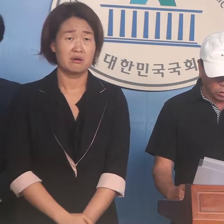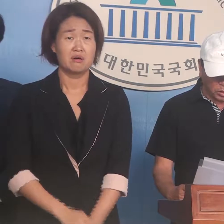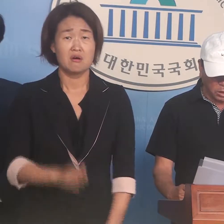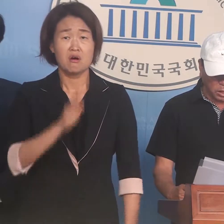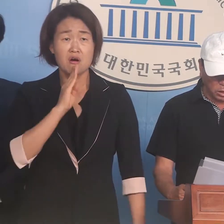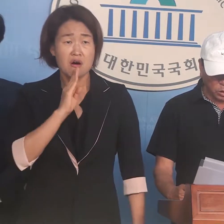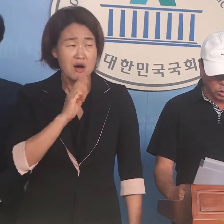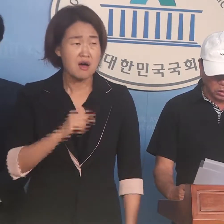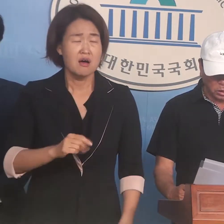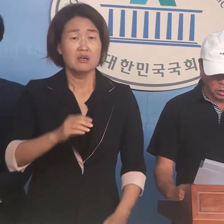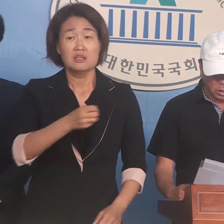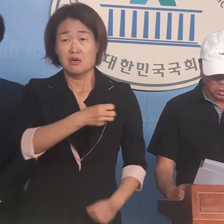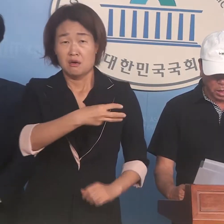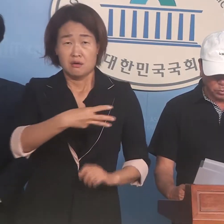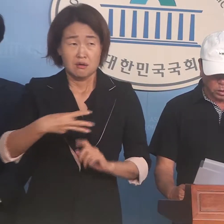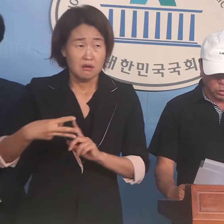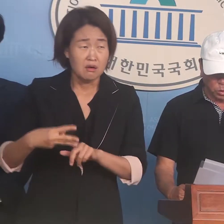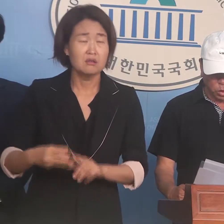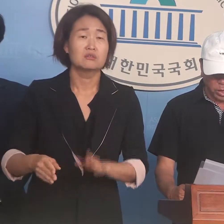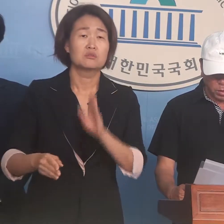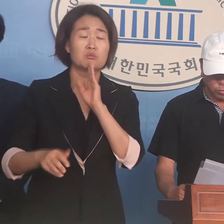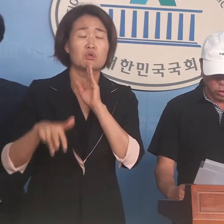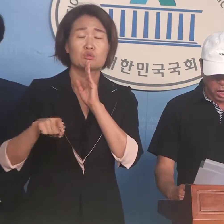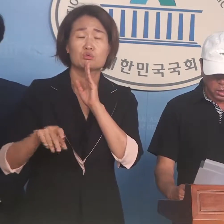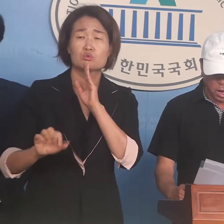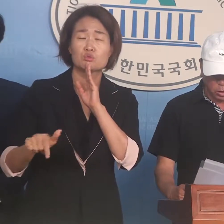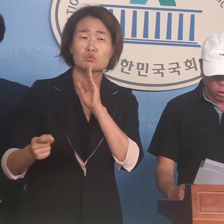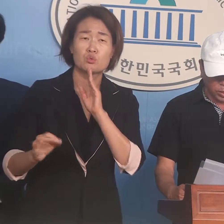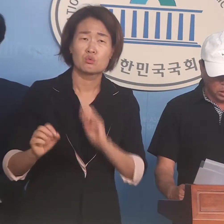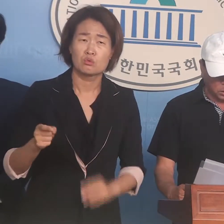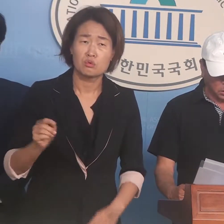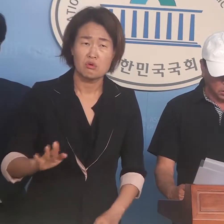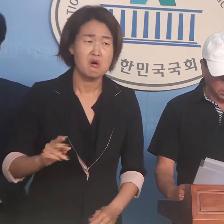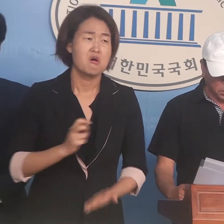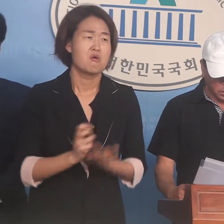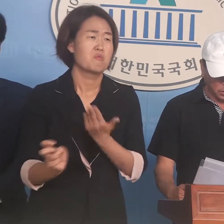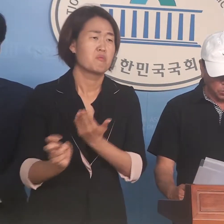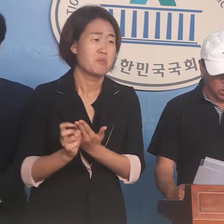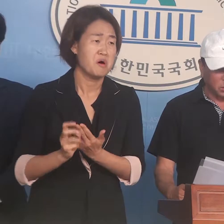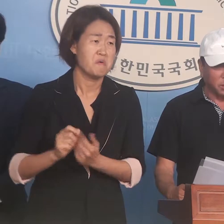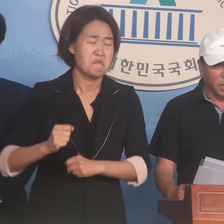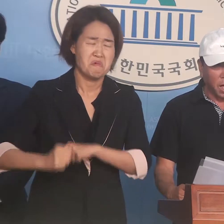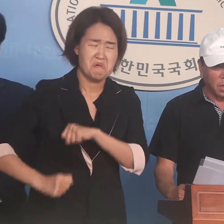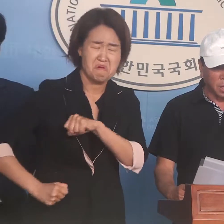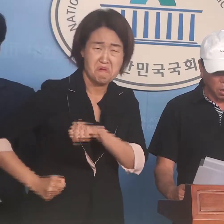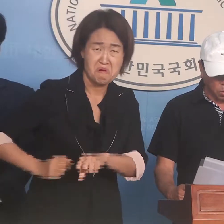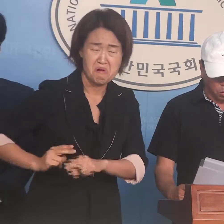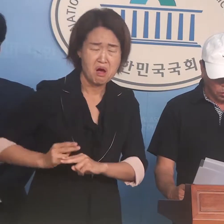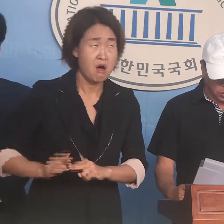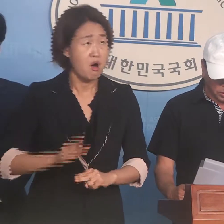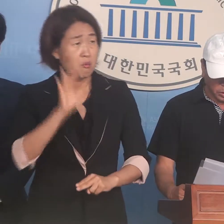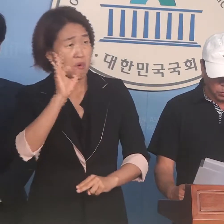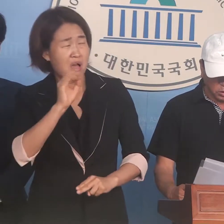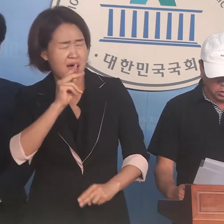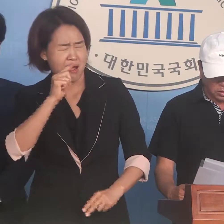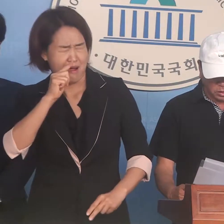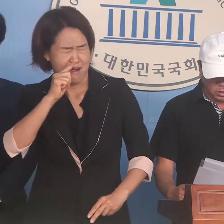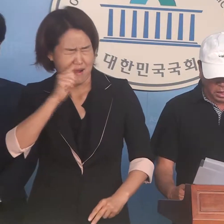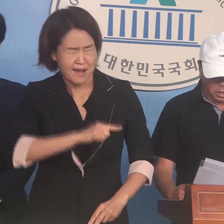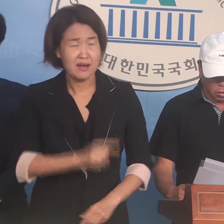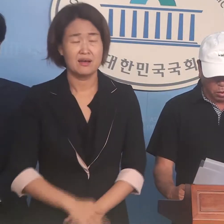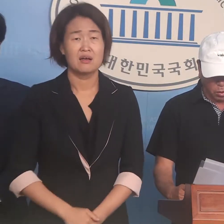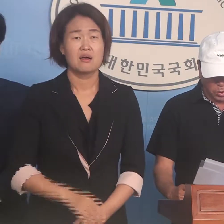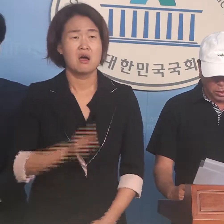무소불위의 힘으로 상상을 초월하는 삼성중공업의 부당한 하도급 행위는 이보다 더 악랄하고 이보다